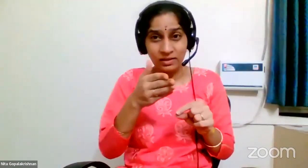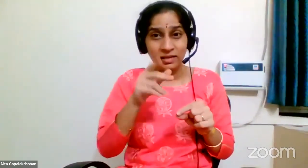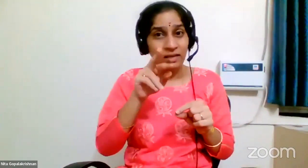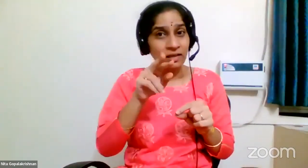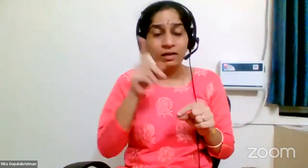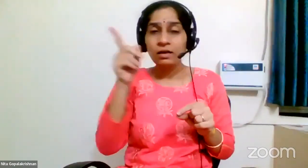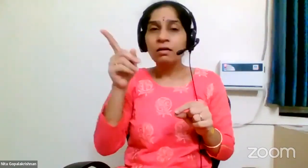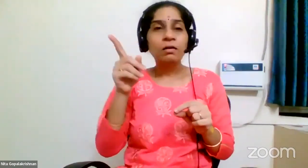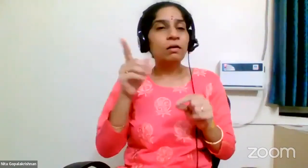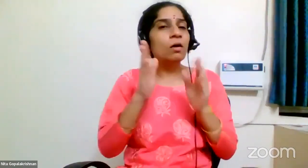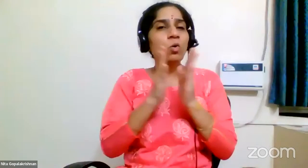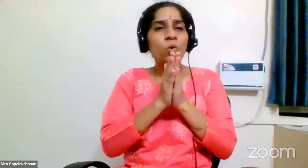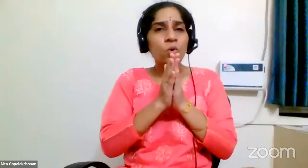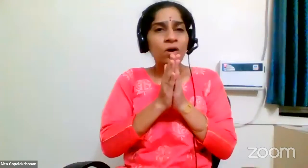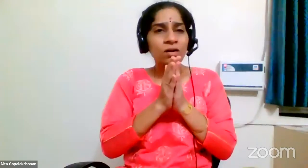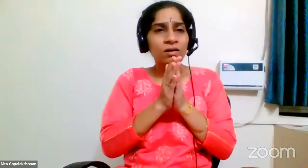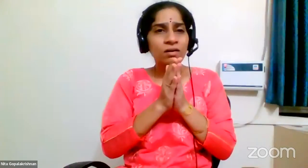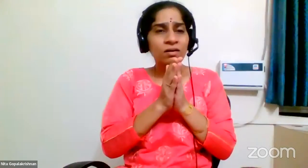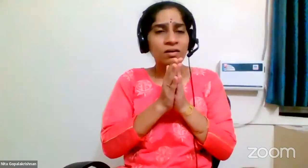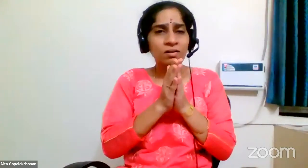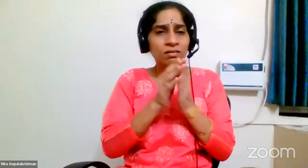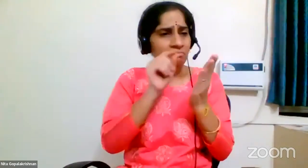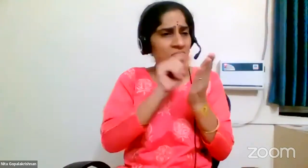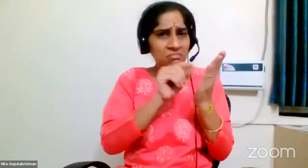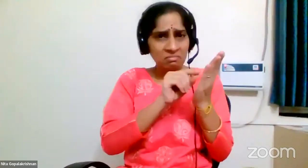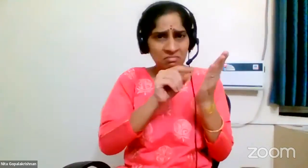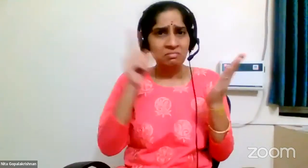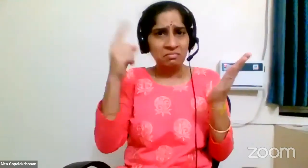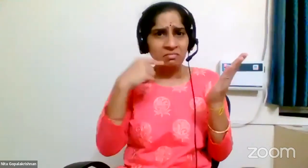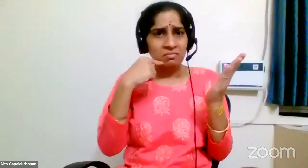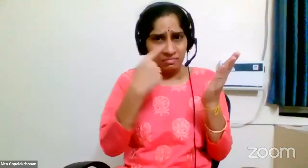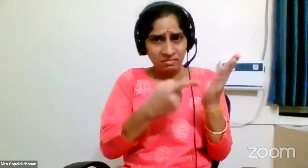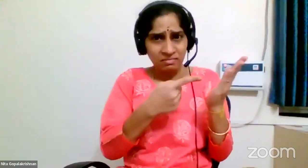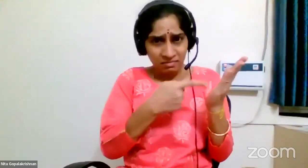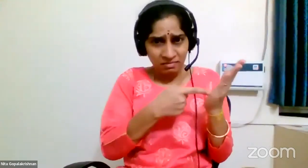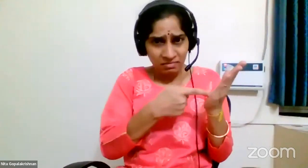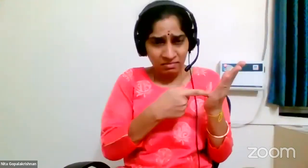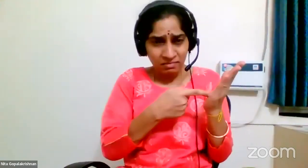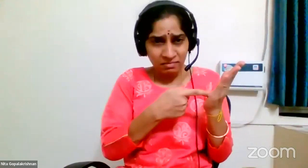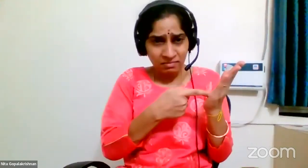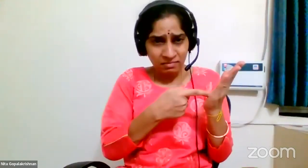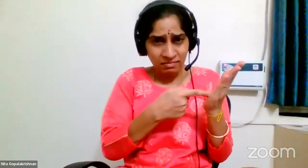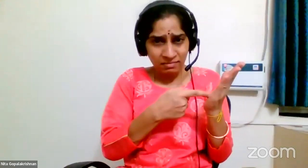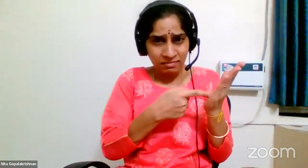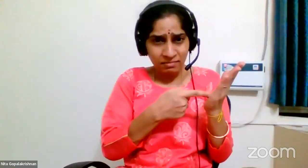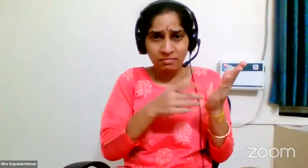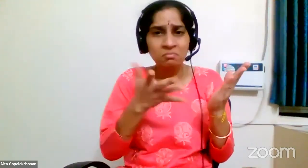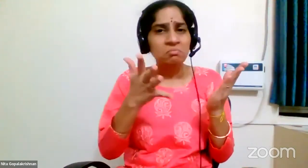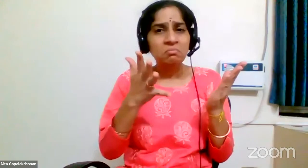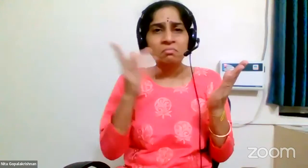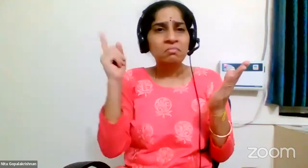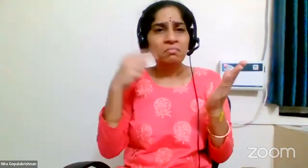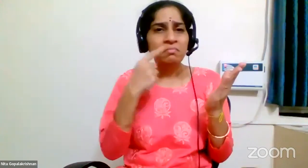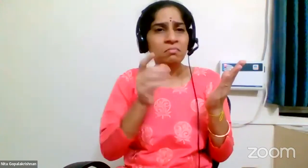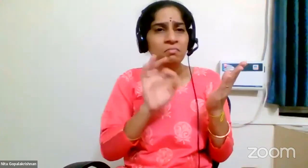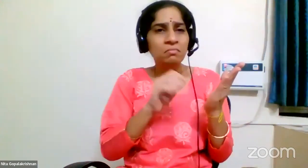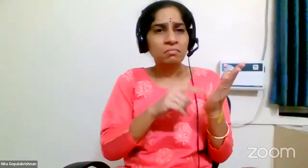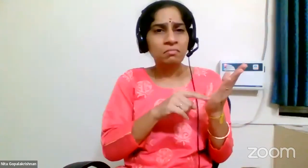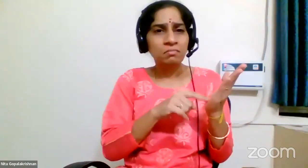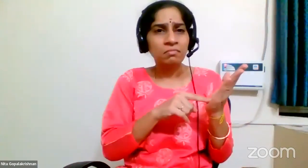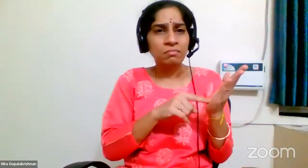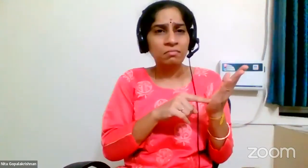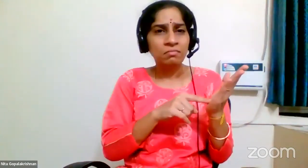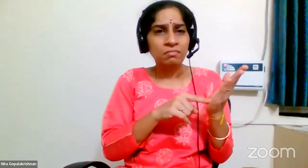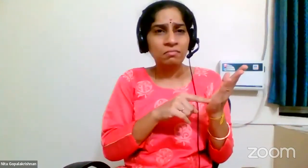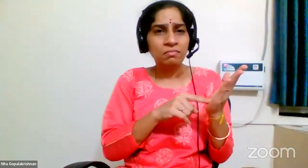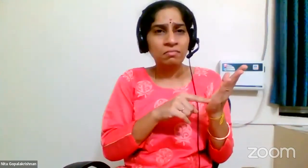भगवान ने कहीं भी नहीं कहा। और कर्म को भगवान बहुत बारीकी से समझाएंगे कि कितने प्रकार के कर्म